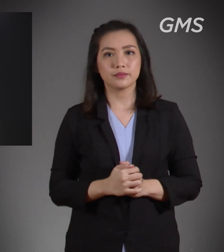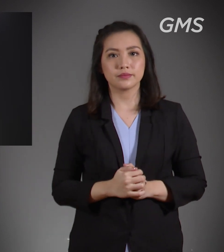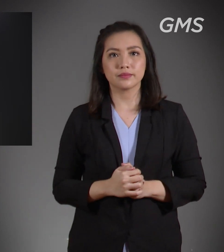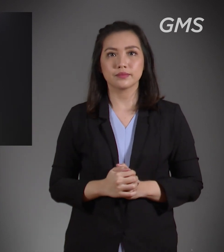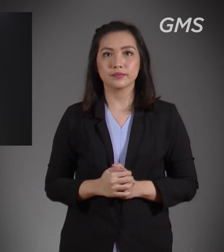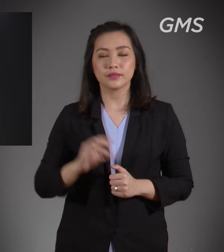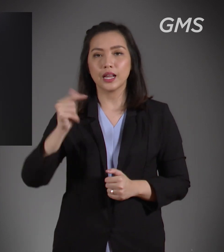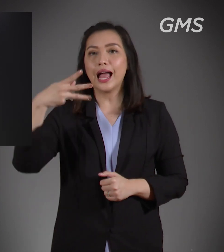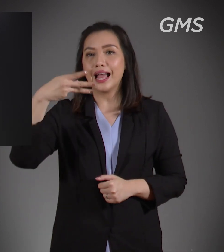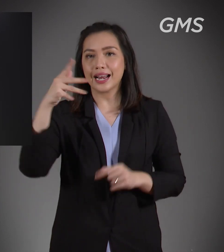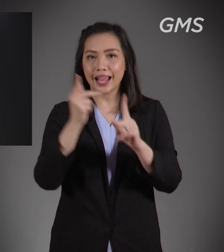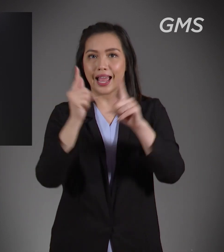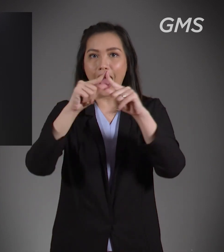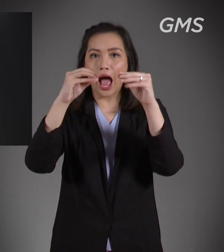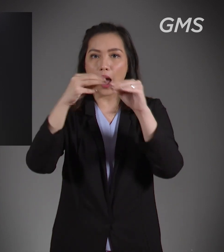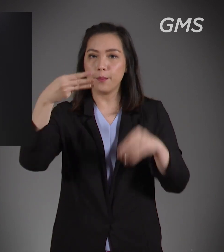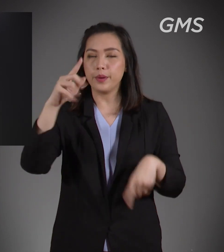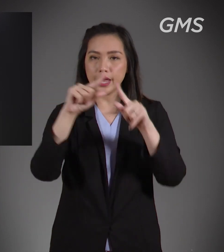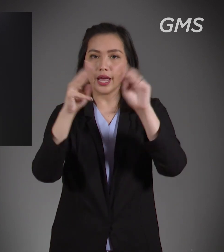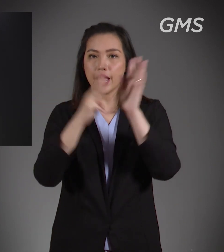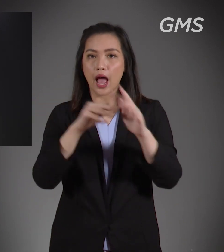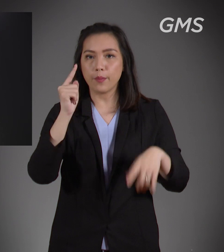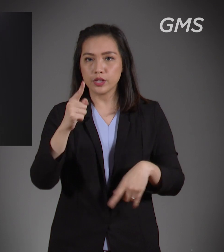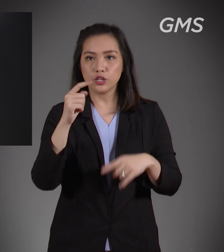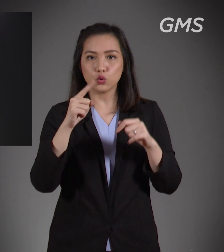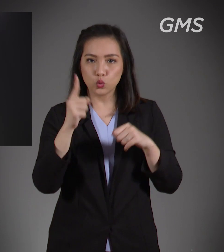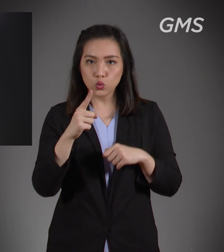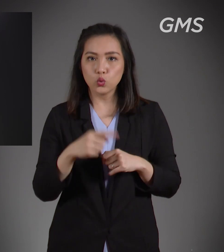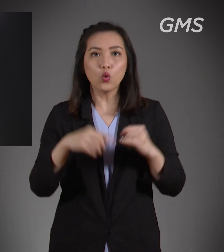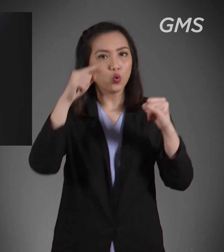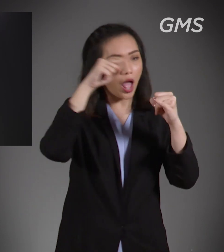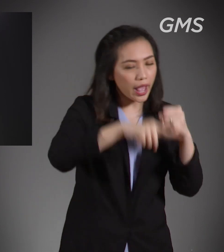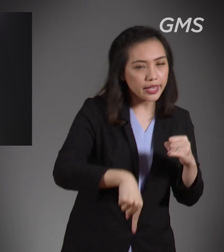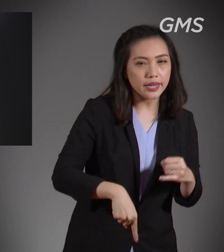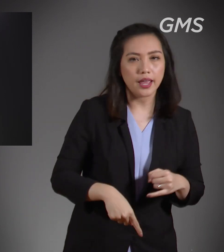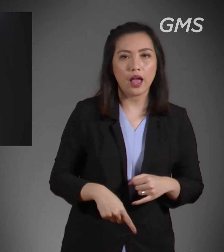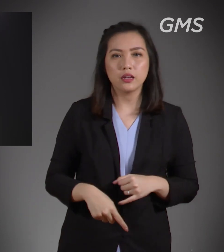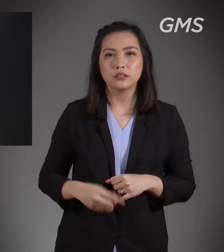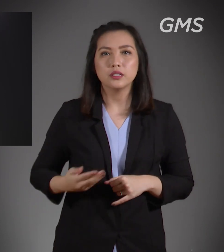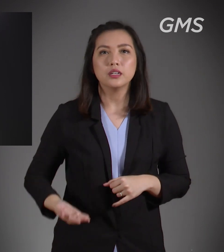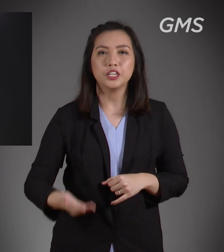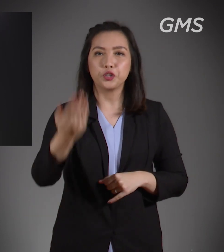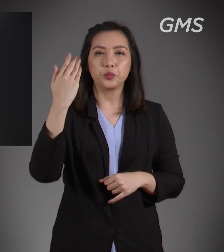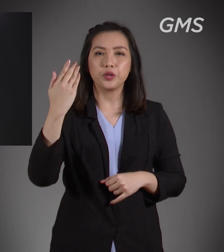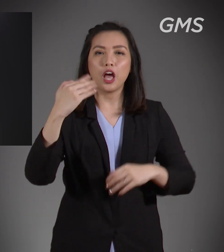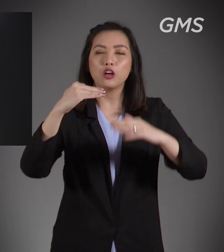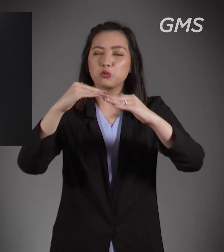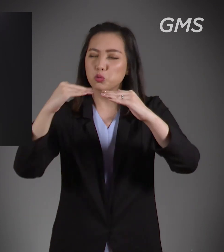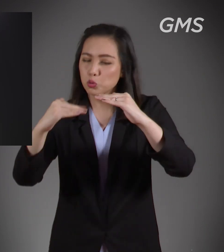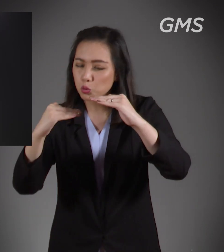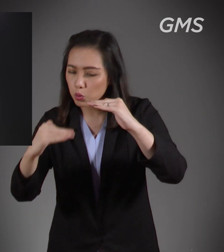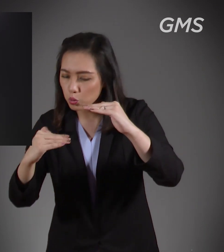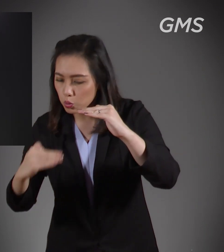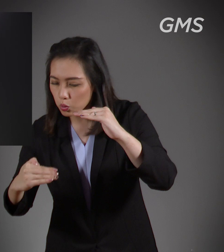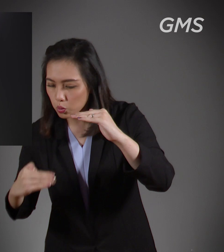kerohaniannya akhirnya berujung pada penurunan kualitas hidup dan juga kehancuran